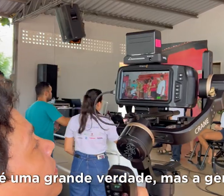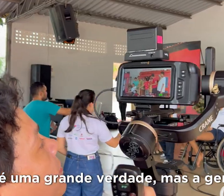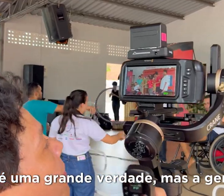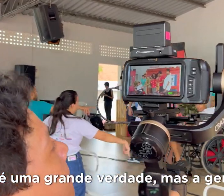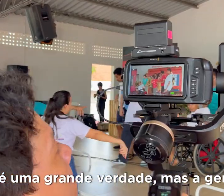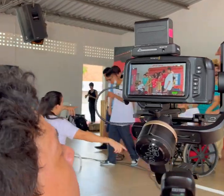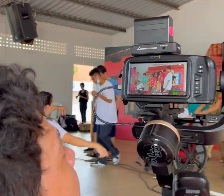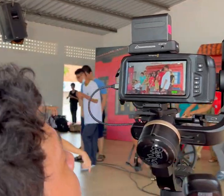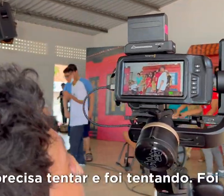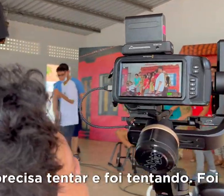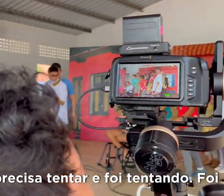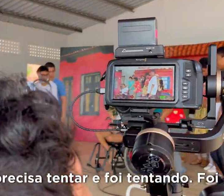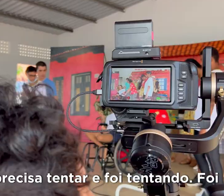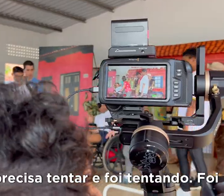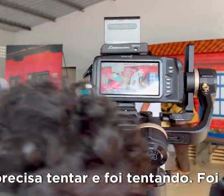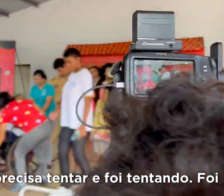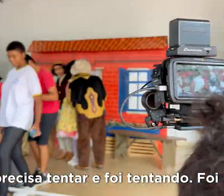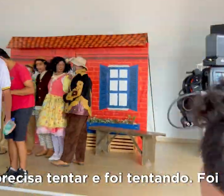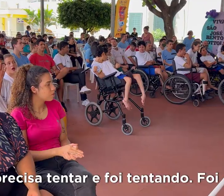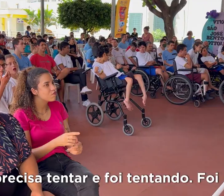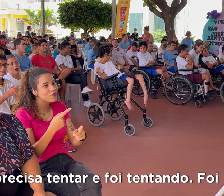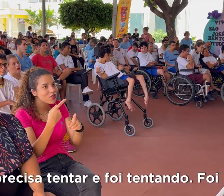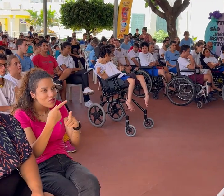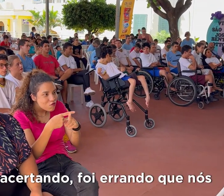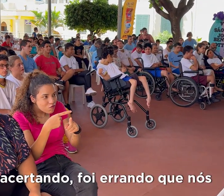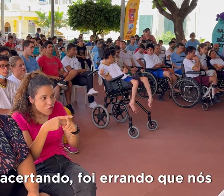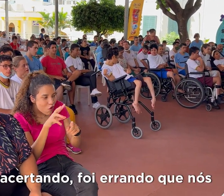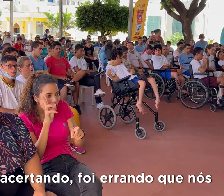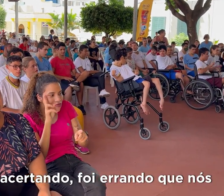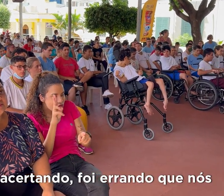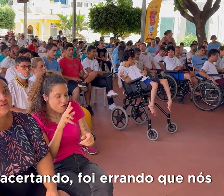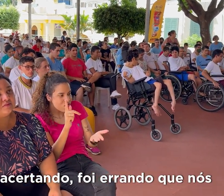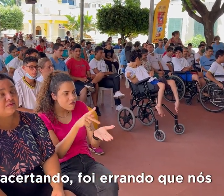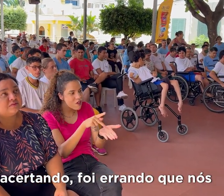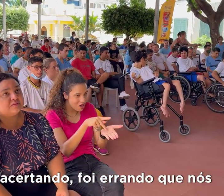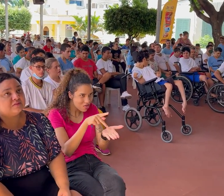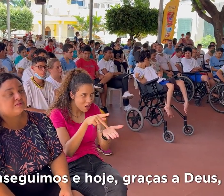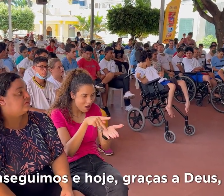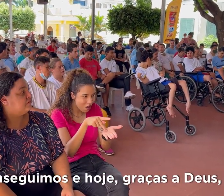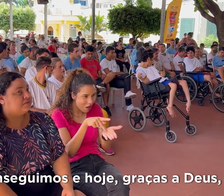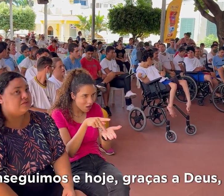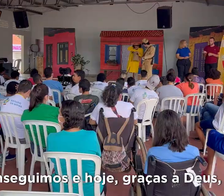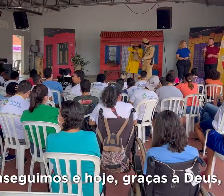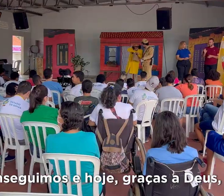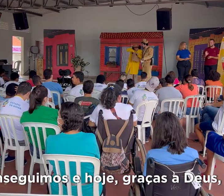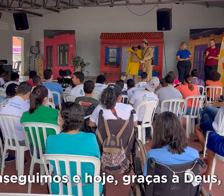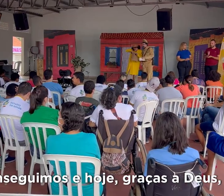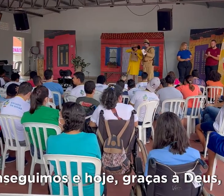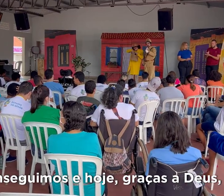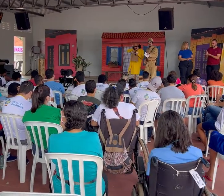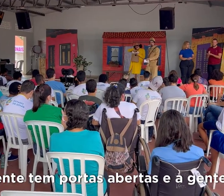mas a gente precisa tentar e foi tentando foi acertando foi errando que nós conseguimos e hoje graças a Deus